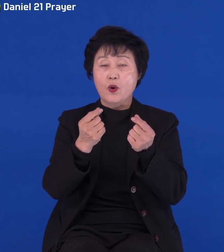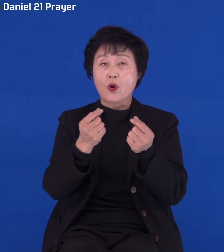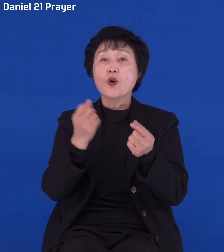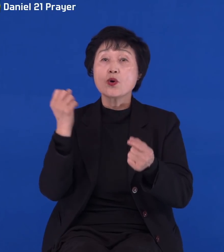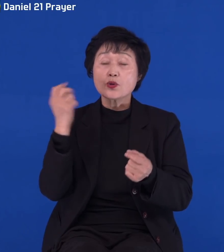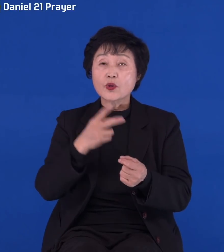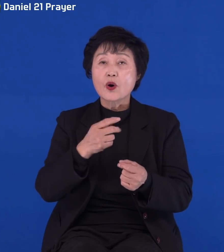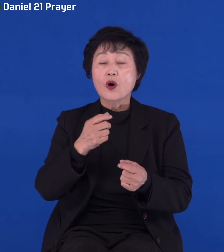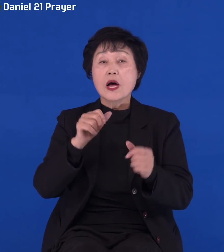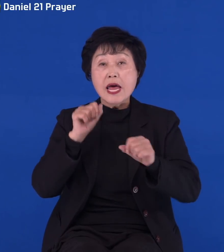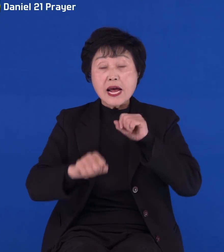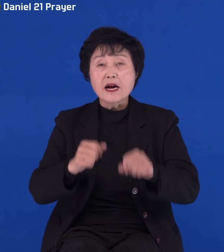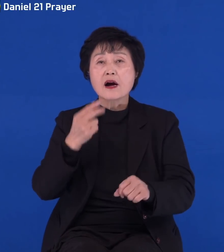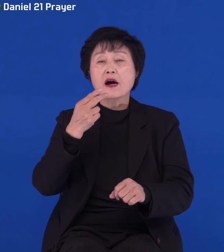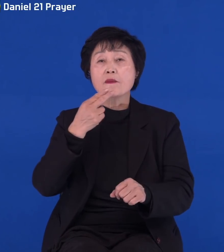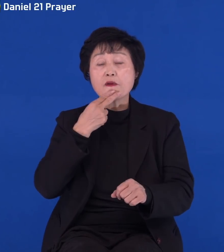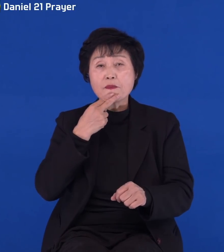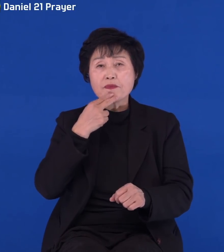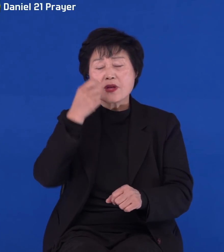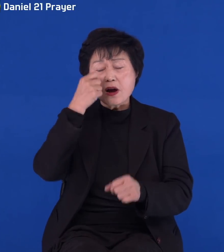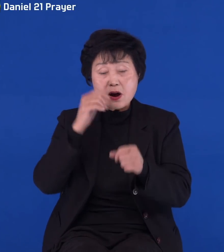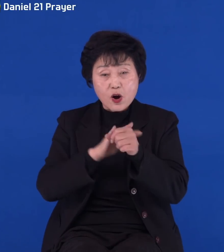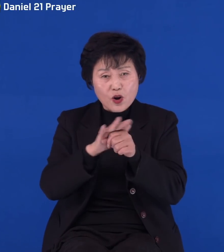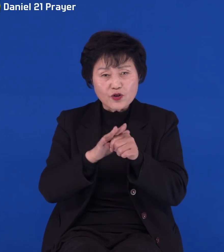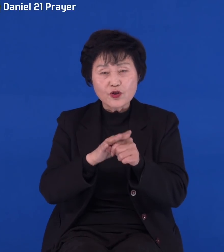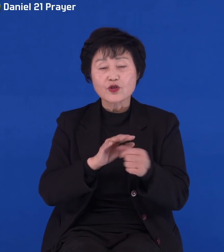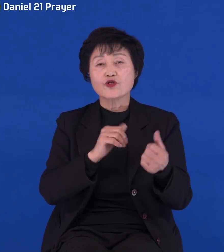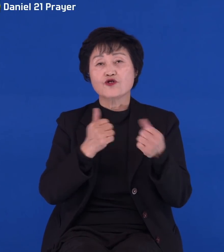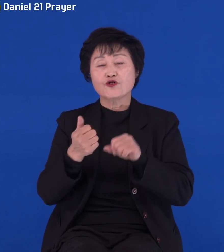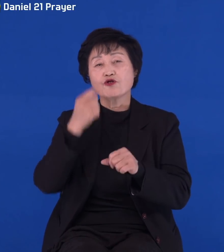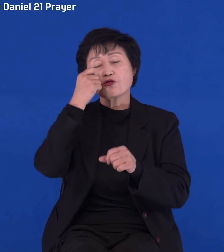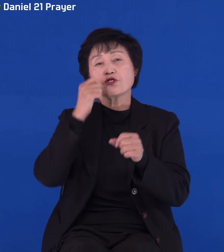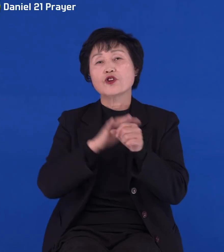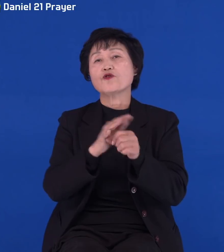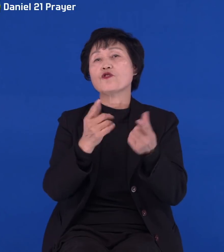배우게 되었습니다. 이것을 가르쳐준 사건이 있었습니다. 제가요